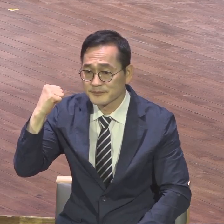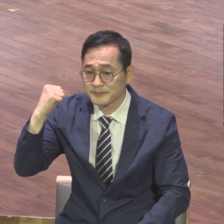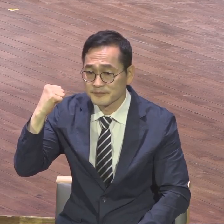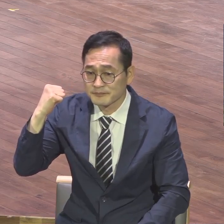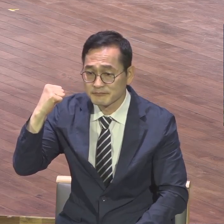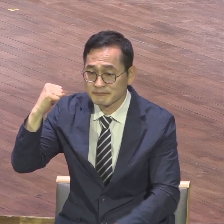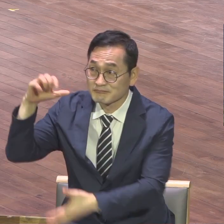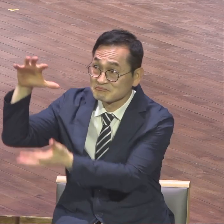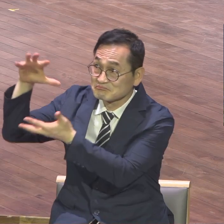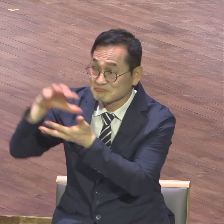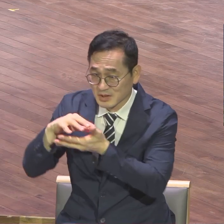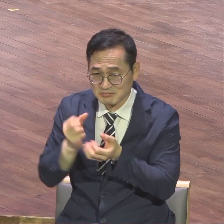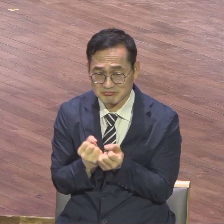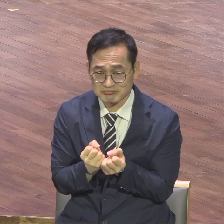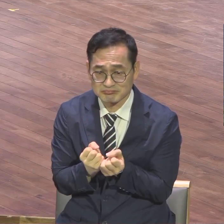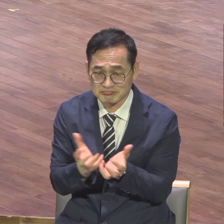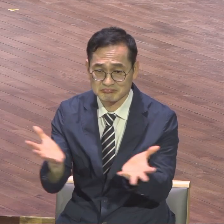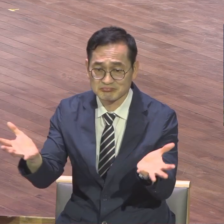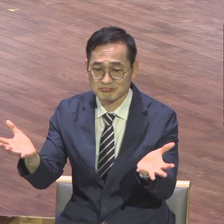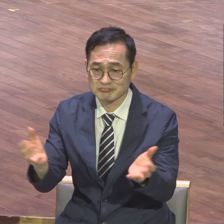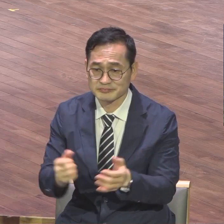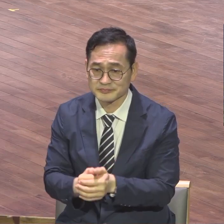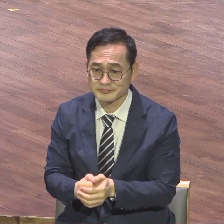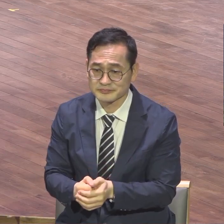하나님이란 하나님 힘 주지 하나님 할 수 있어요.